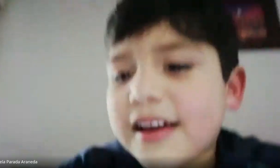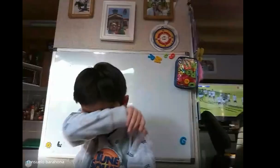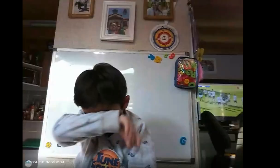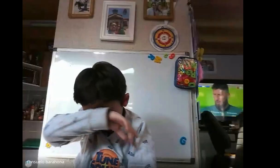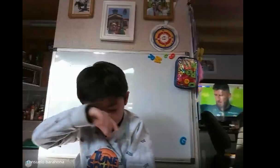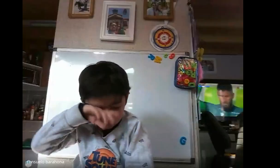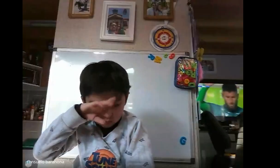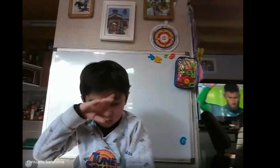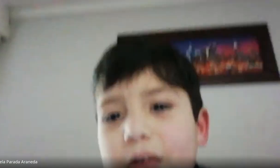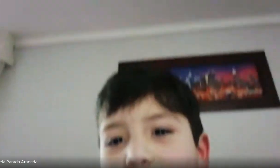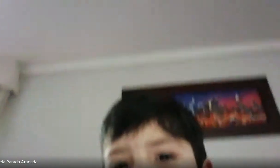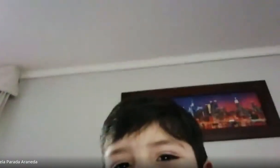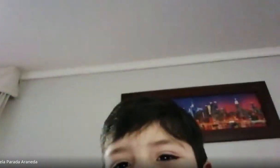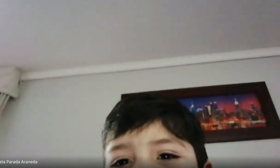el bebé se comunica.